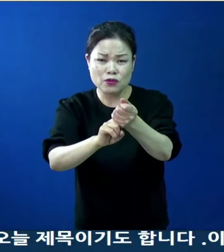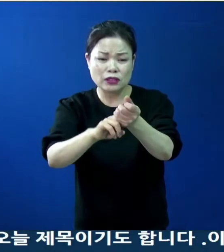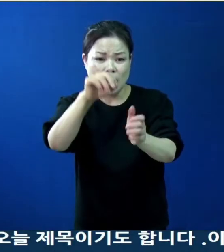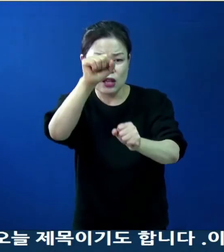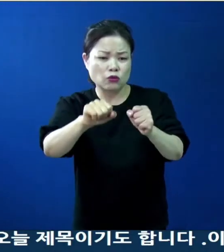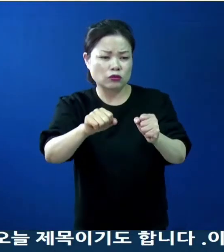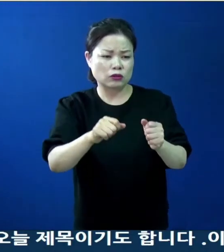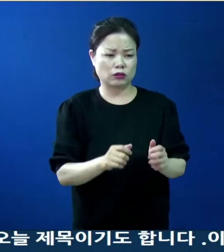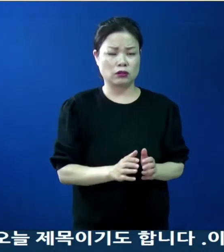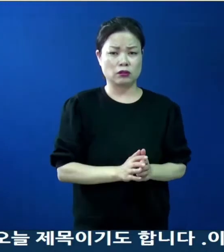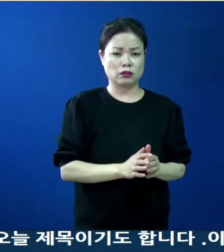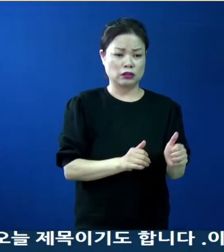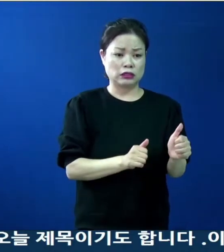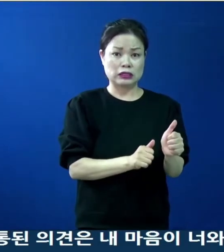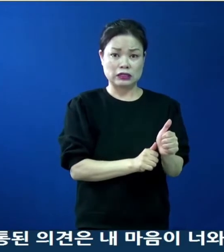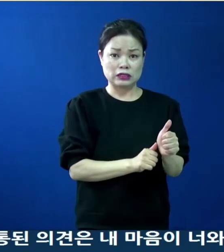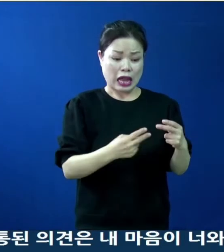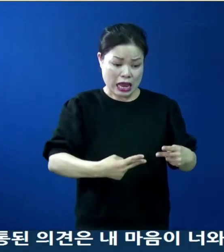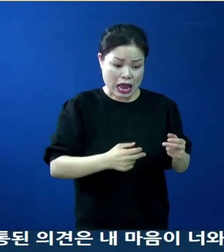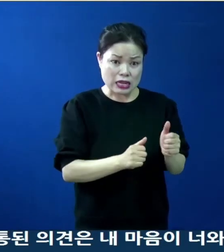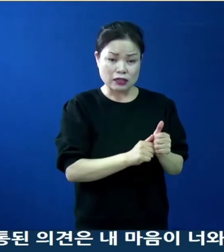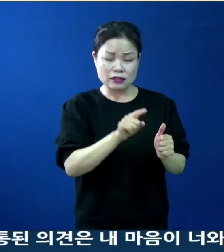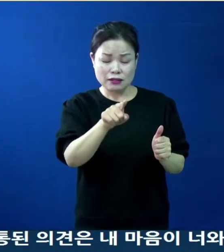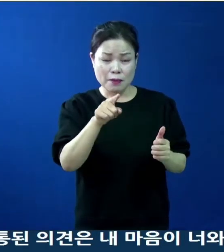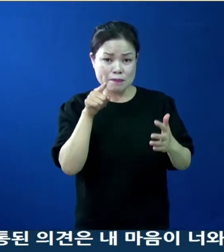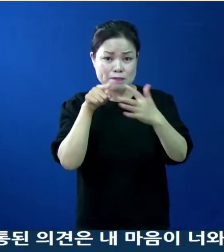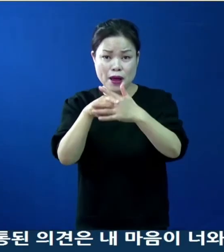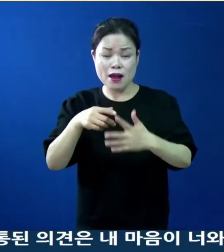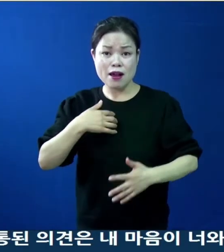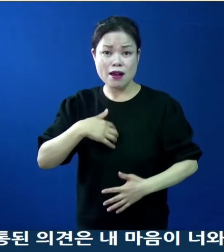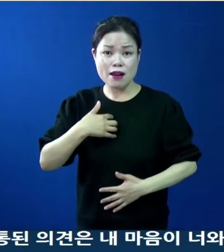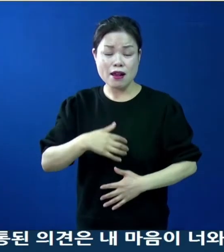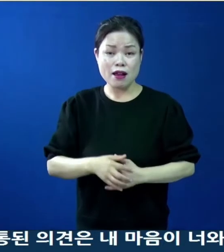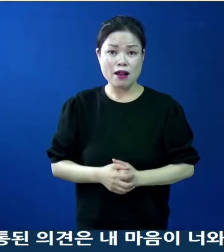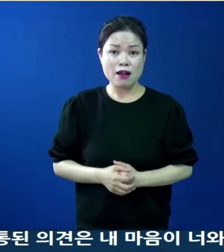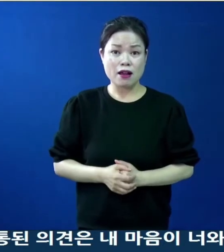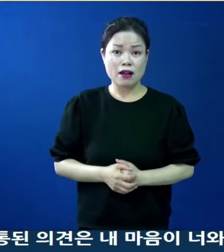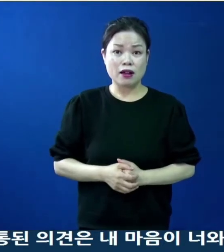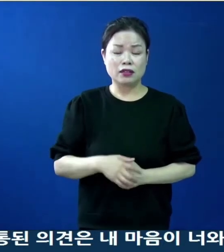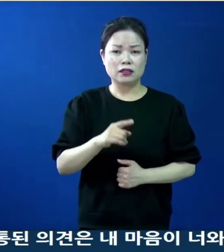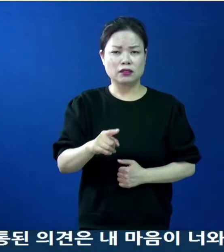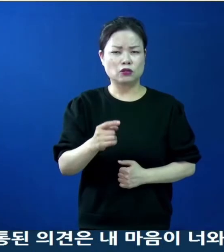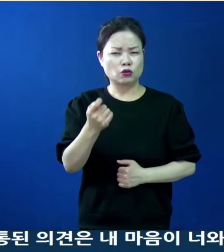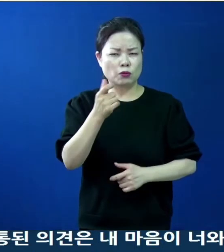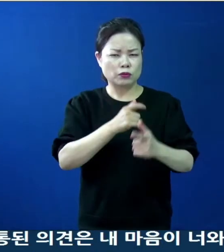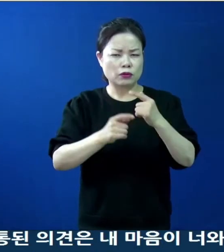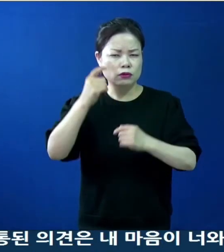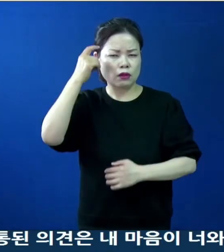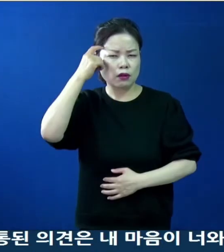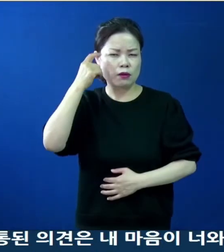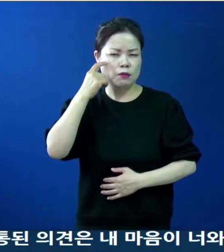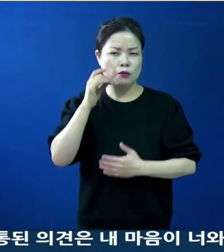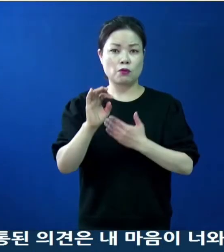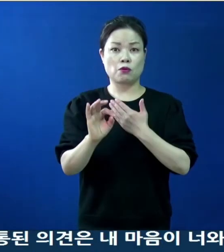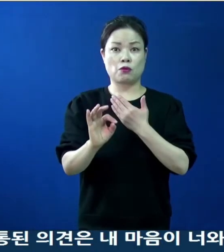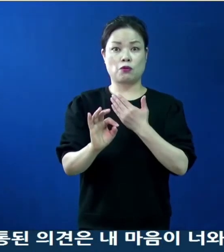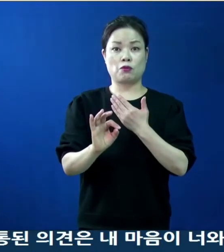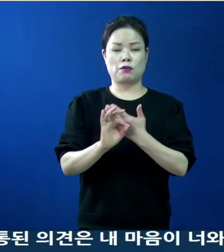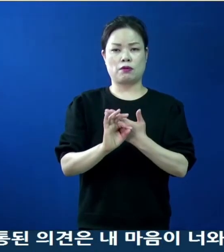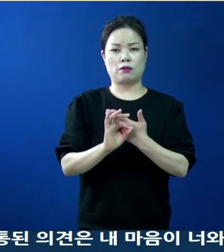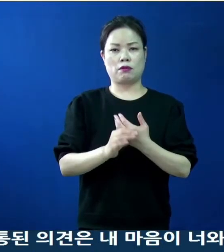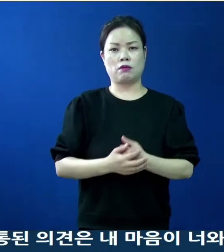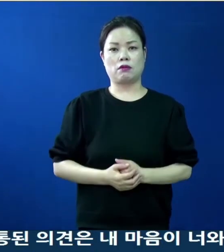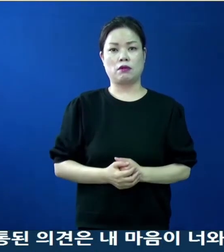알고 있다는 겁니다. 겉으로 속이고 있어도 다 안다는 거예요. 이 말씀을 좀 더 묵상을 하면 이런 마음이